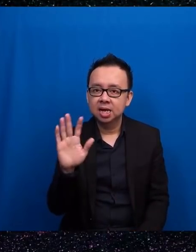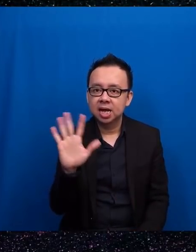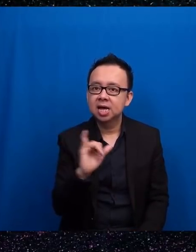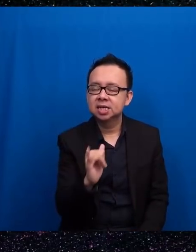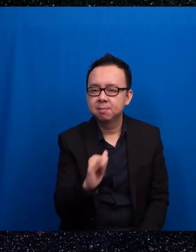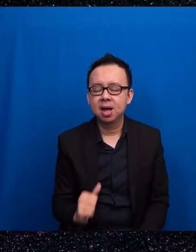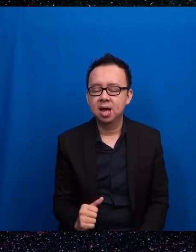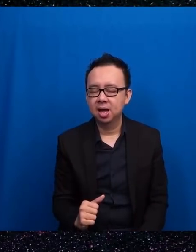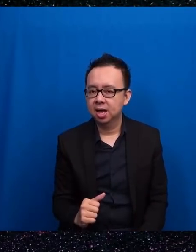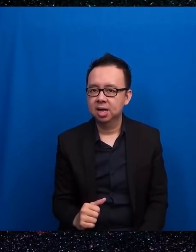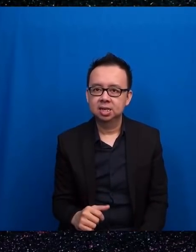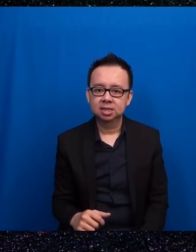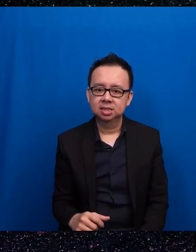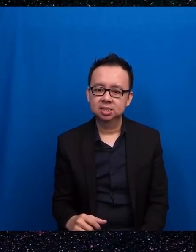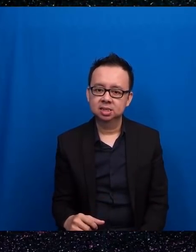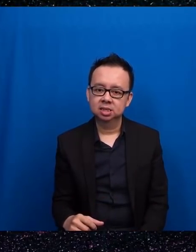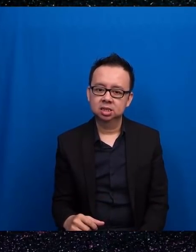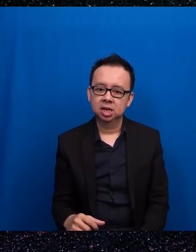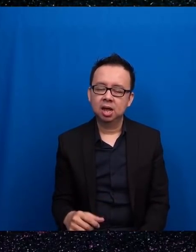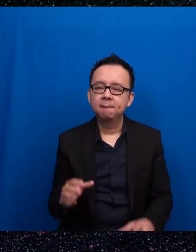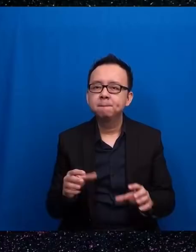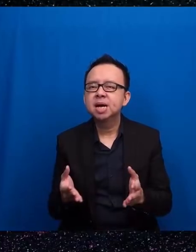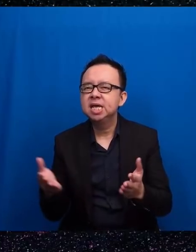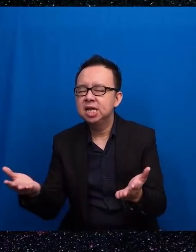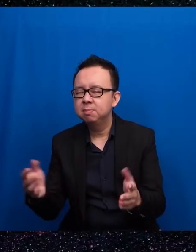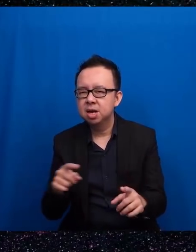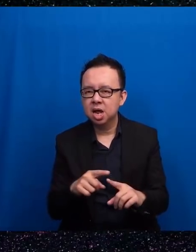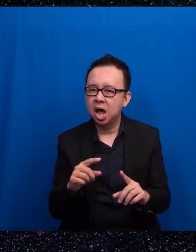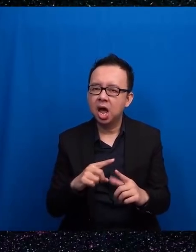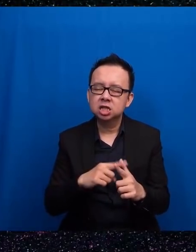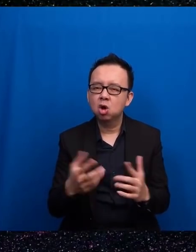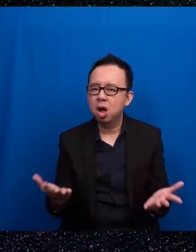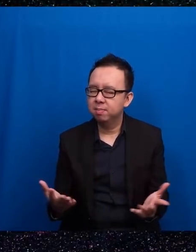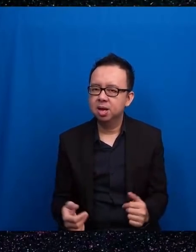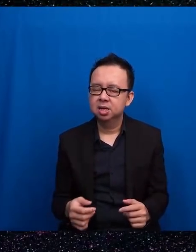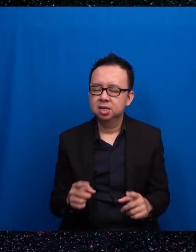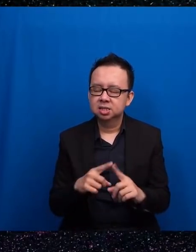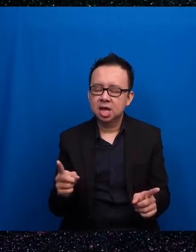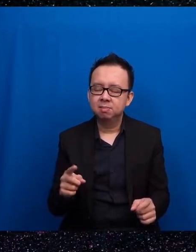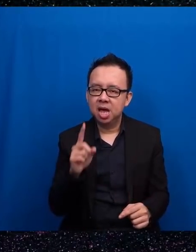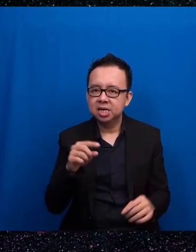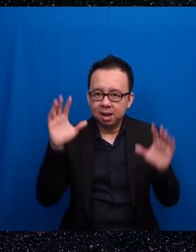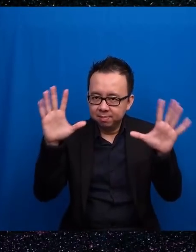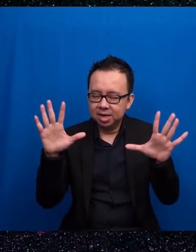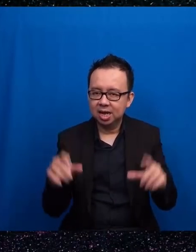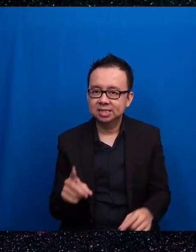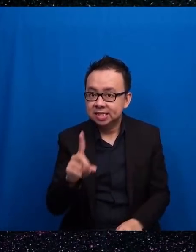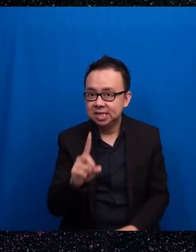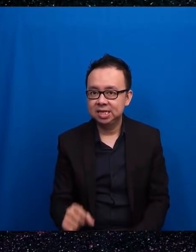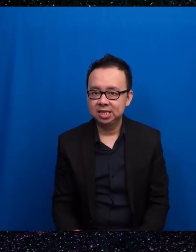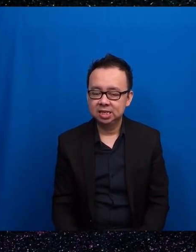melakukannya berbeda. Delivery atau apa saya tidak tahu, tapi ada sesuatu berkat tersendiri nanti setelah semua ini